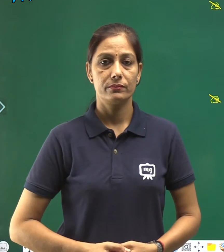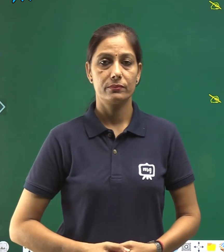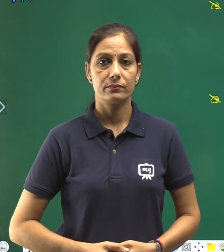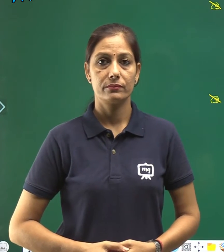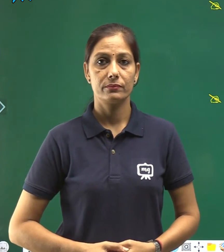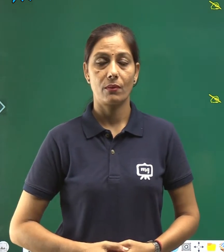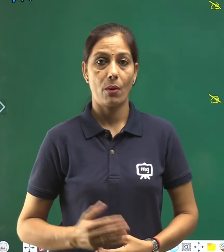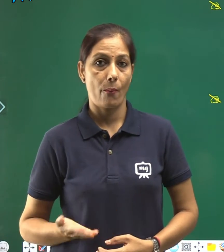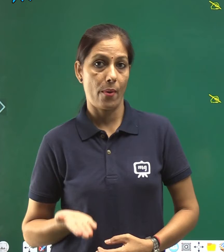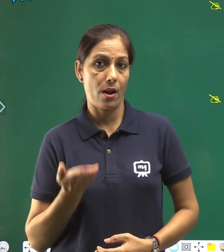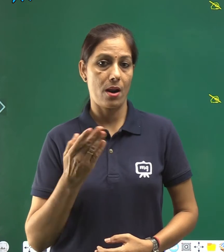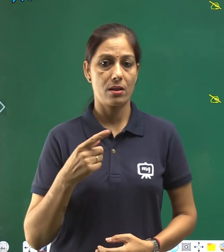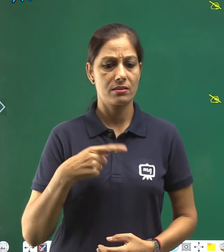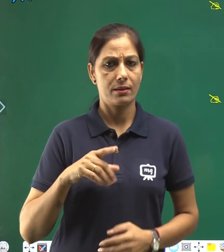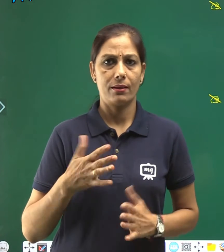बढ़ाना सही नहीं है।